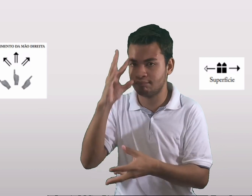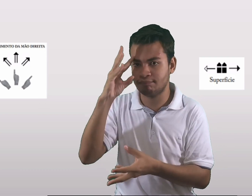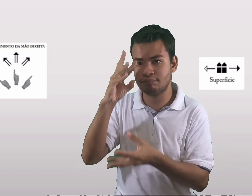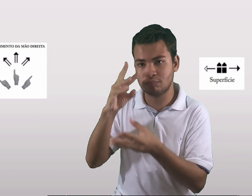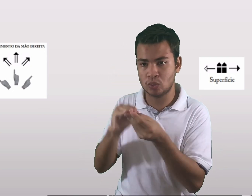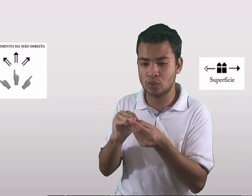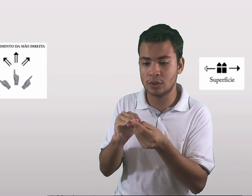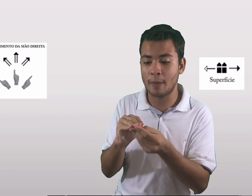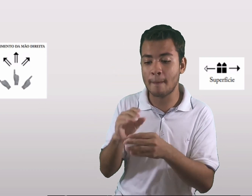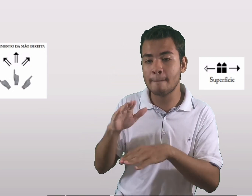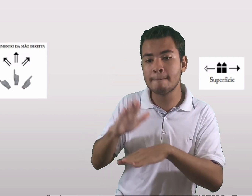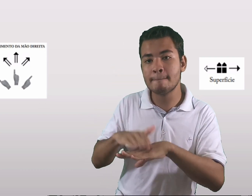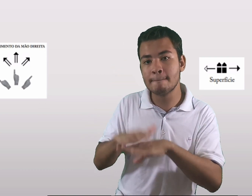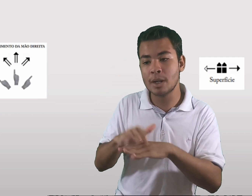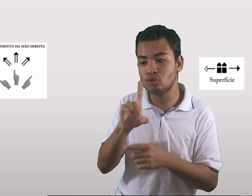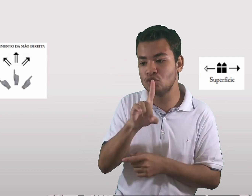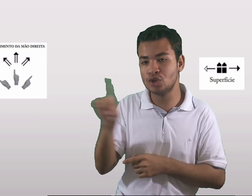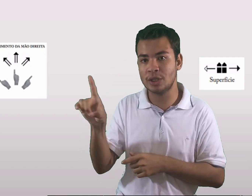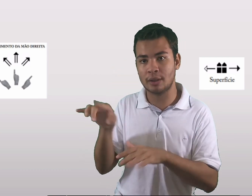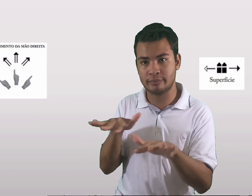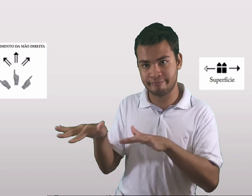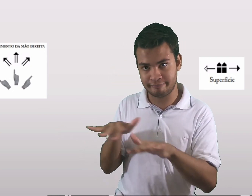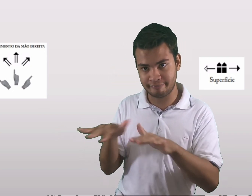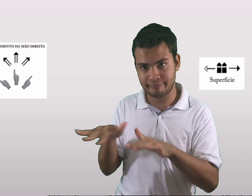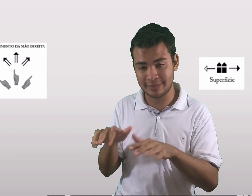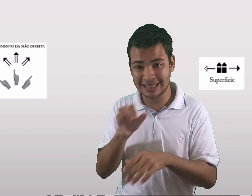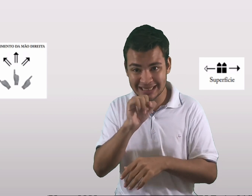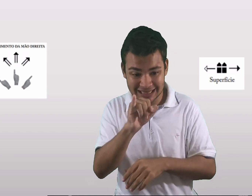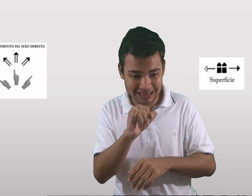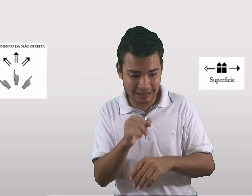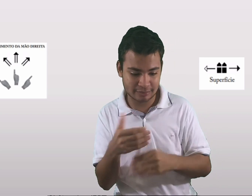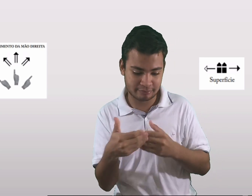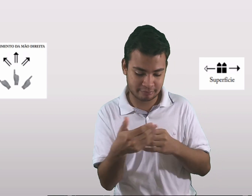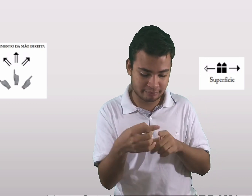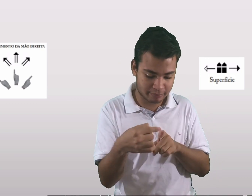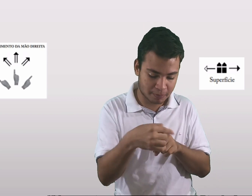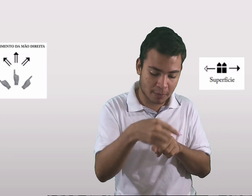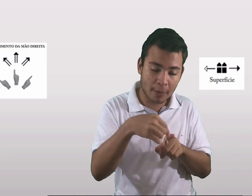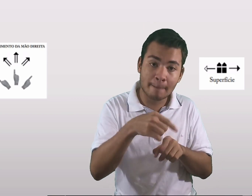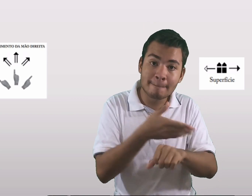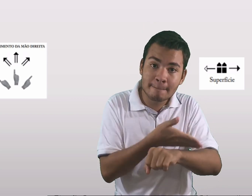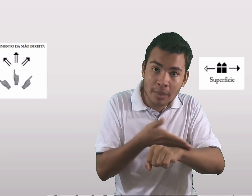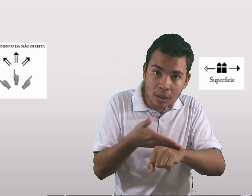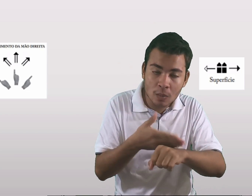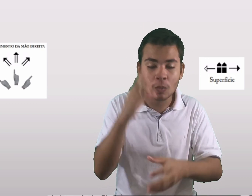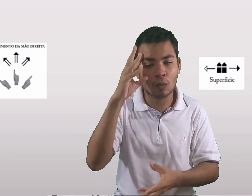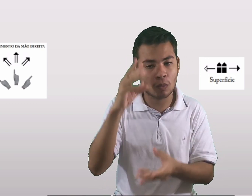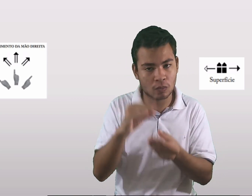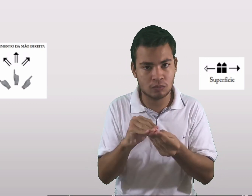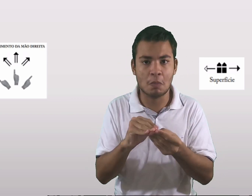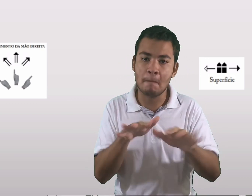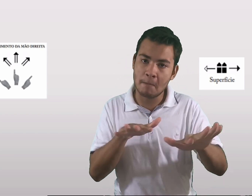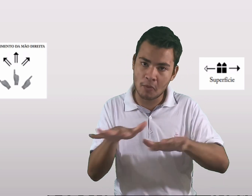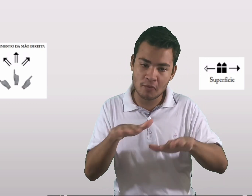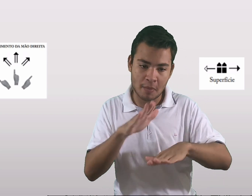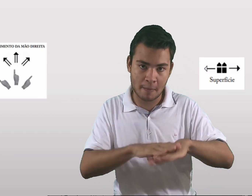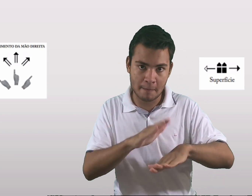é preta, significa que é a sua mão direita que faz o movimento. Quando a seta é branca, significa